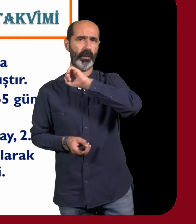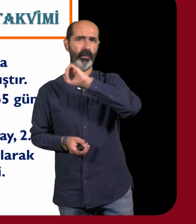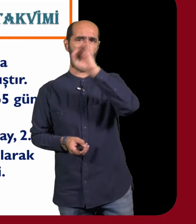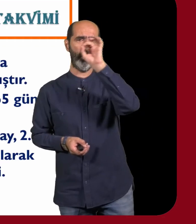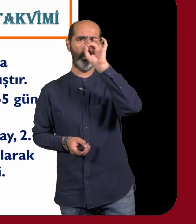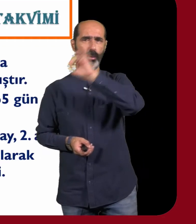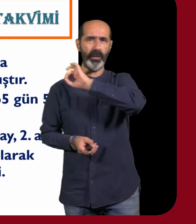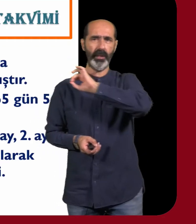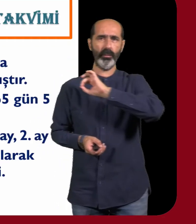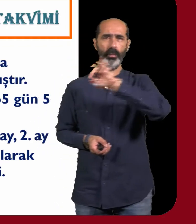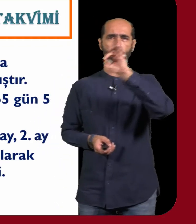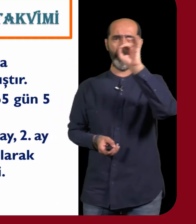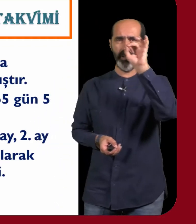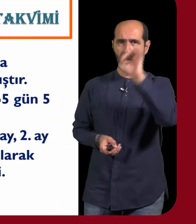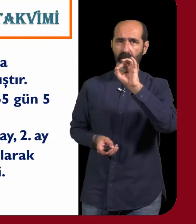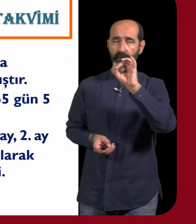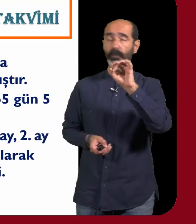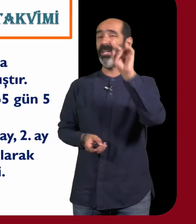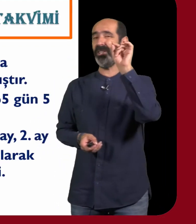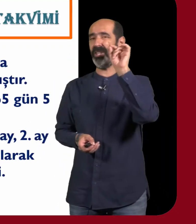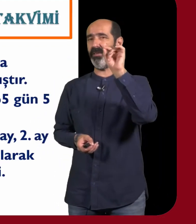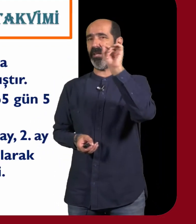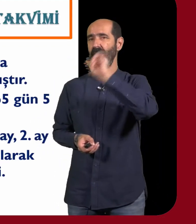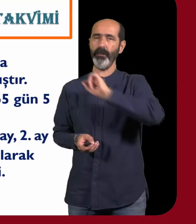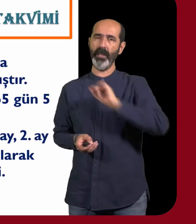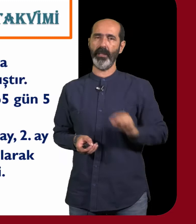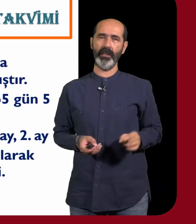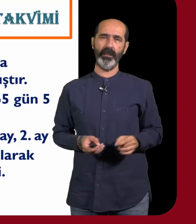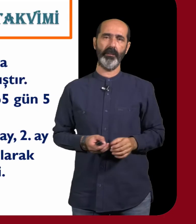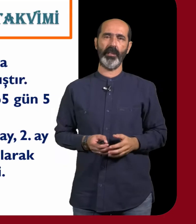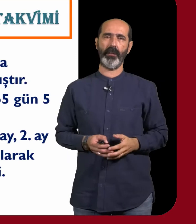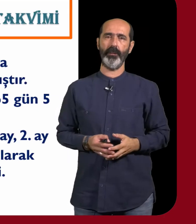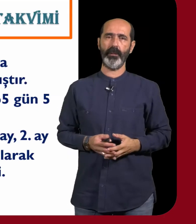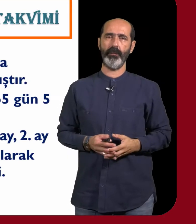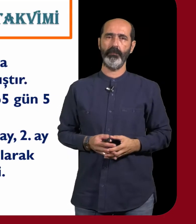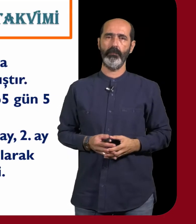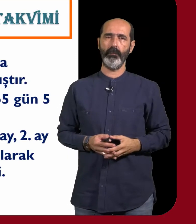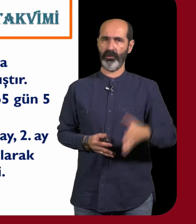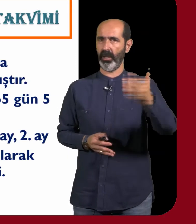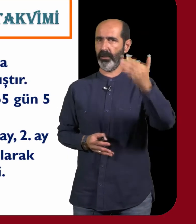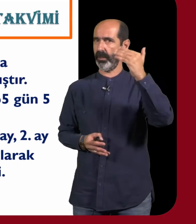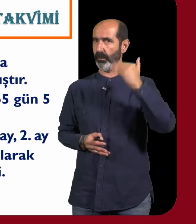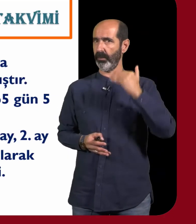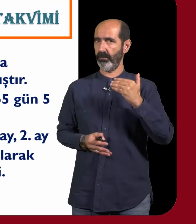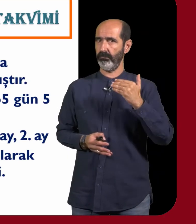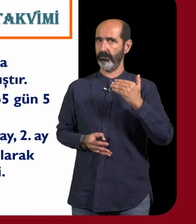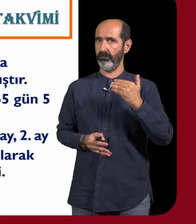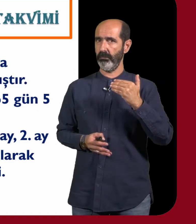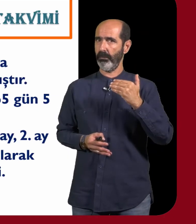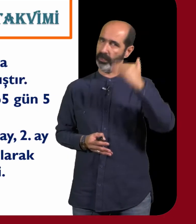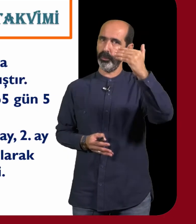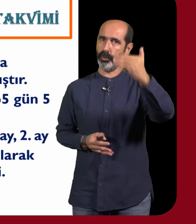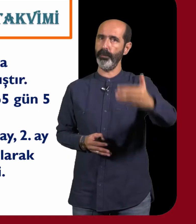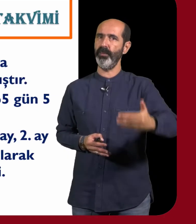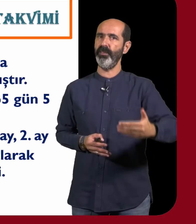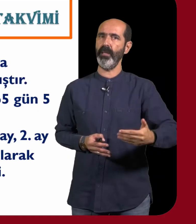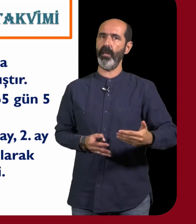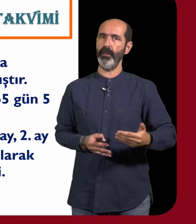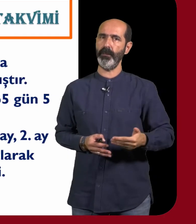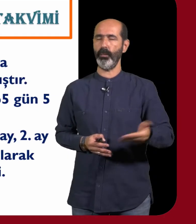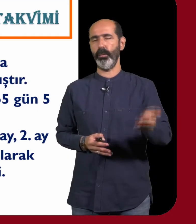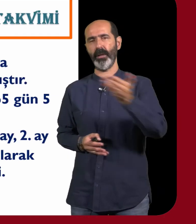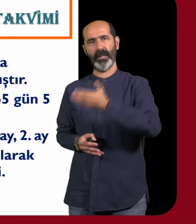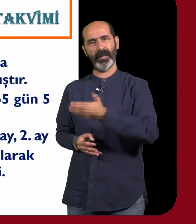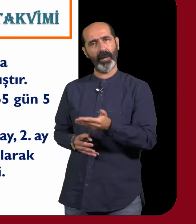unutmuyorsun arkadaşlar Türklerin kullandığı ilk takvim kendilerine meydana getirdi bir takımdır başkalarından almadık Belki bugün